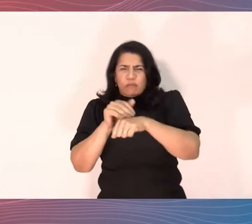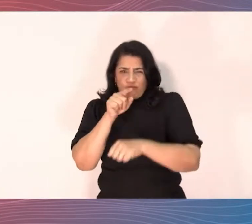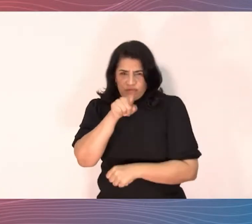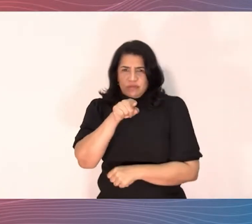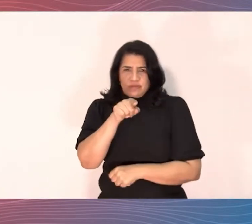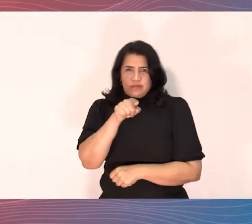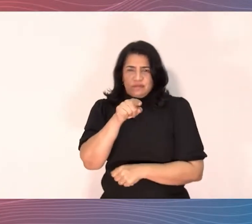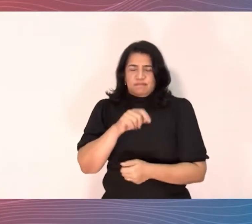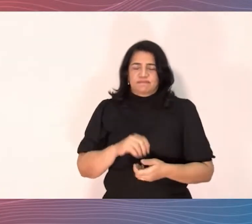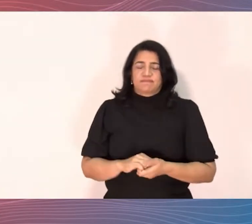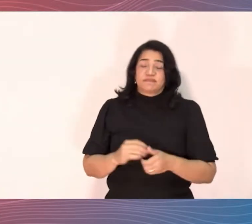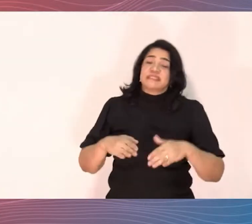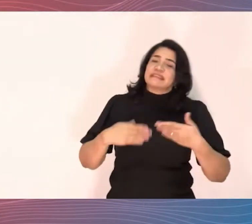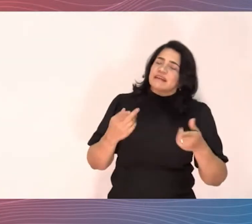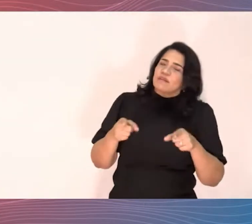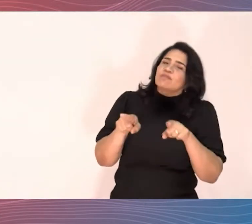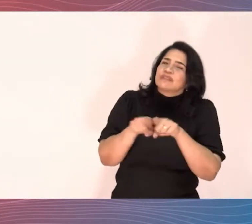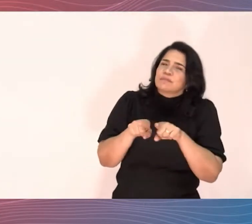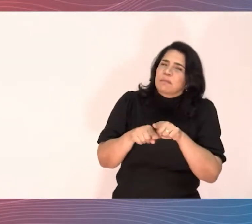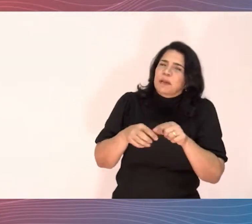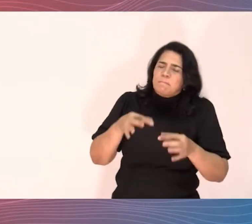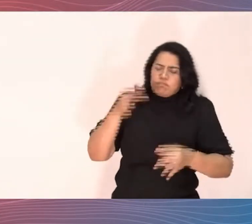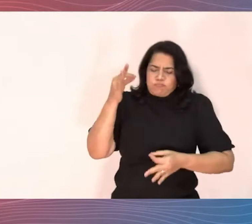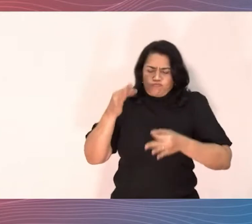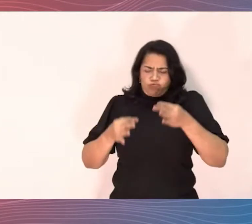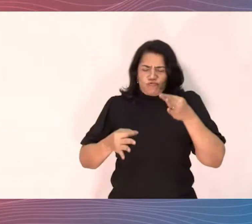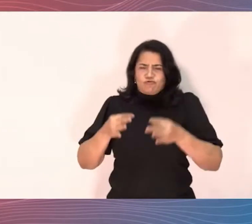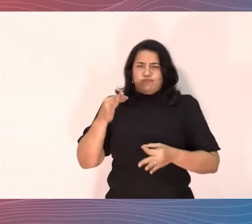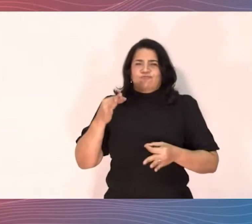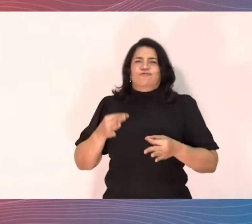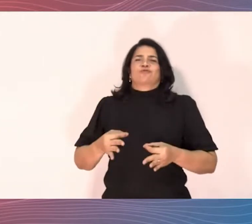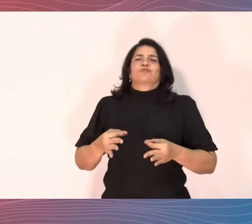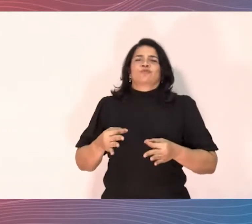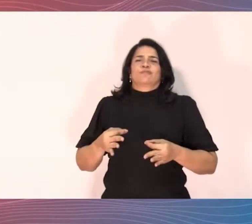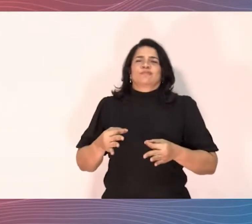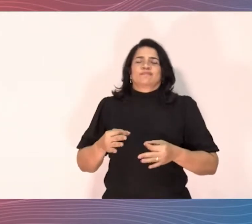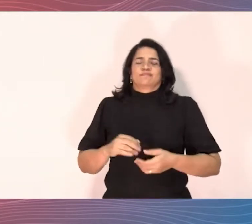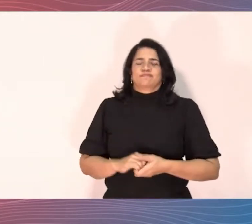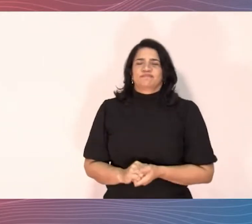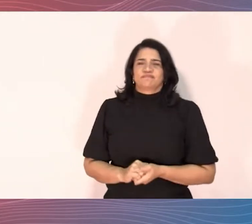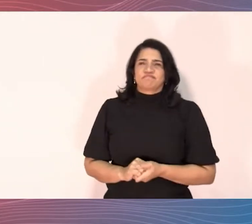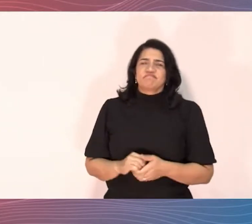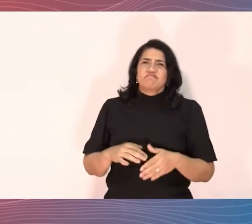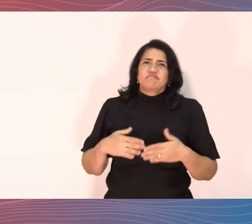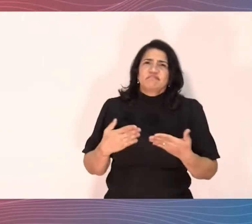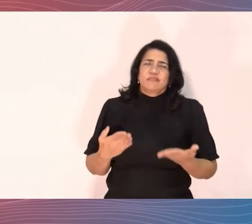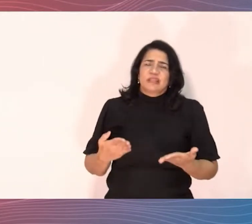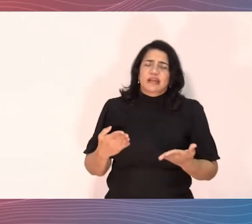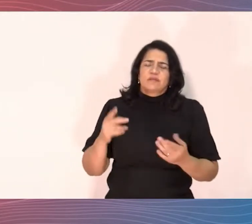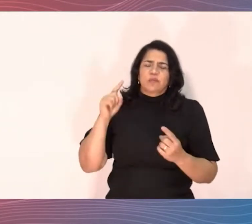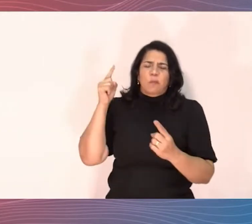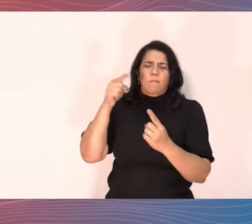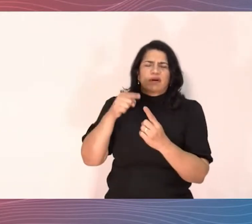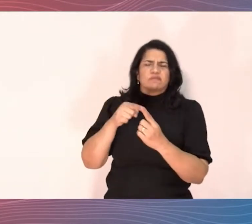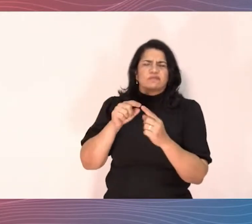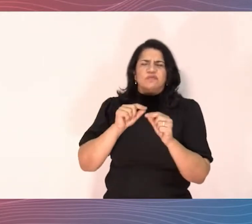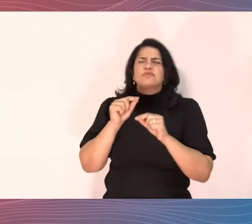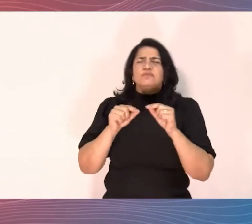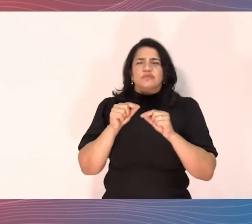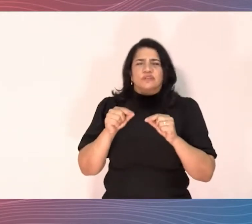Ele te chamou e te justificou para quê? Para você ser um bom cristão? Um dia ir para o céu?